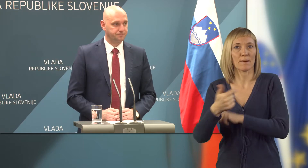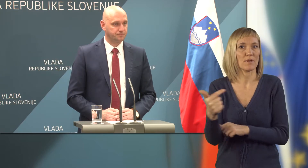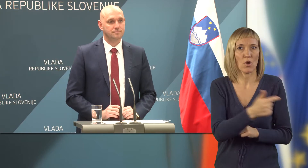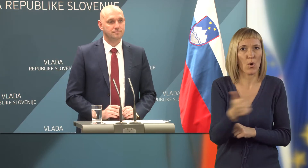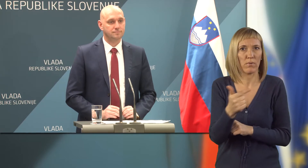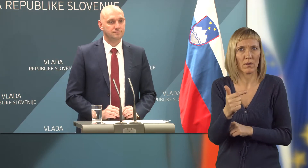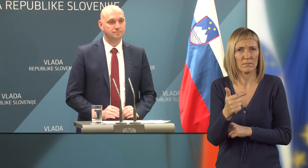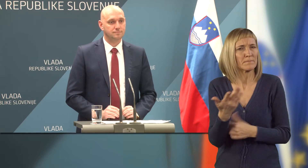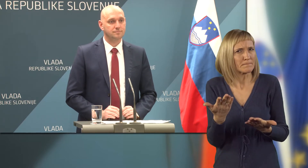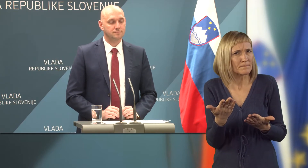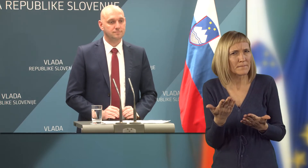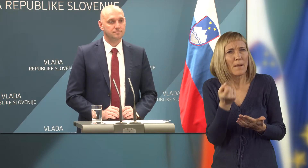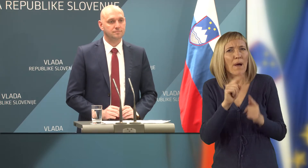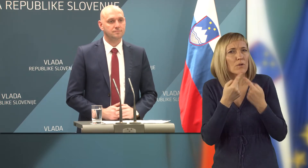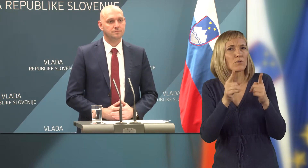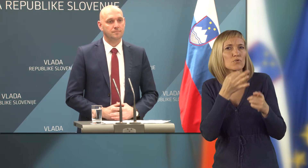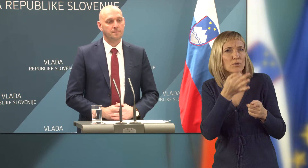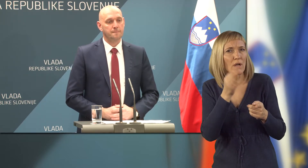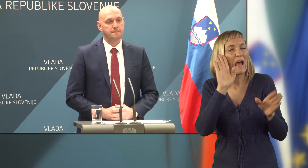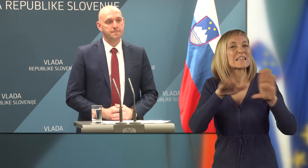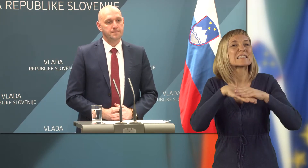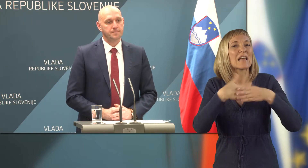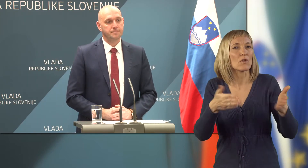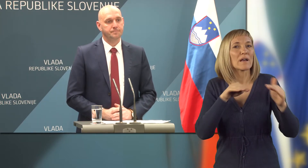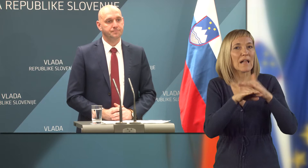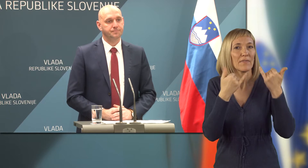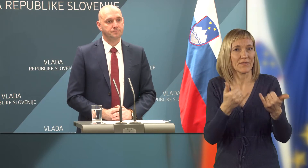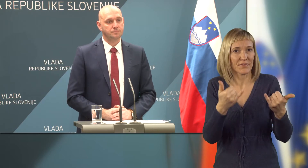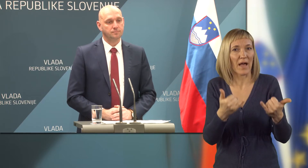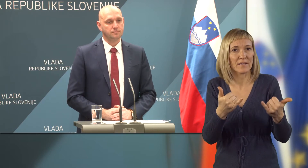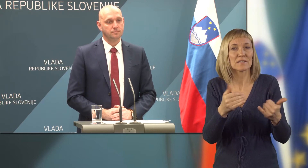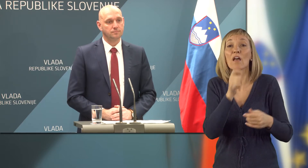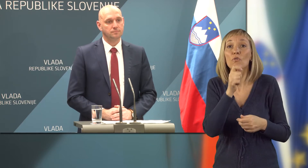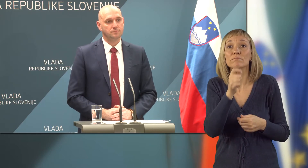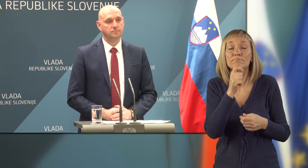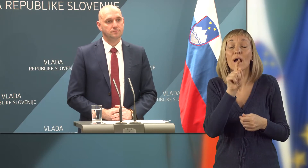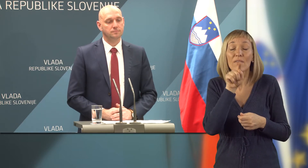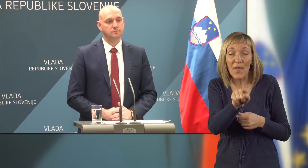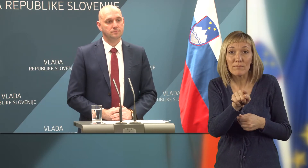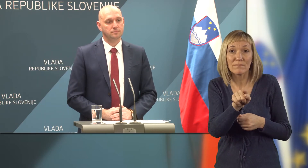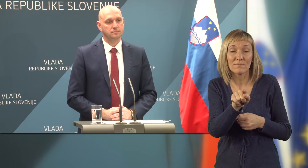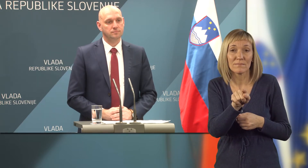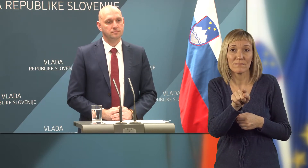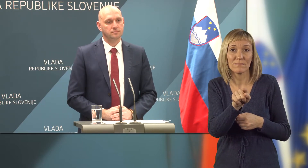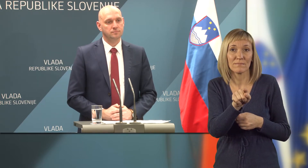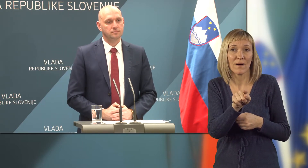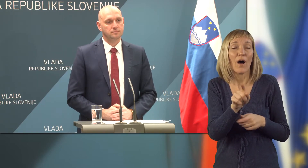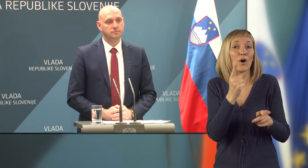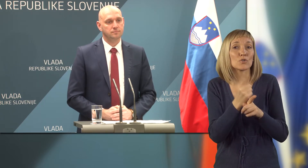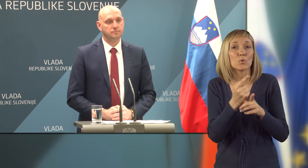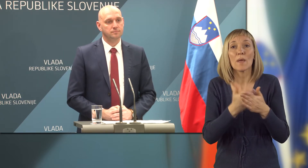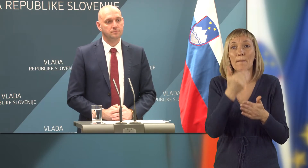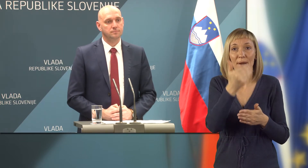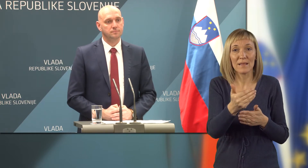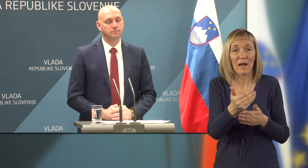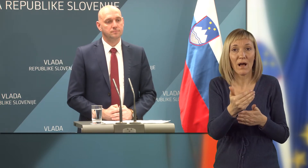spremeni. Ni sicer vprašanje čisto na to temo. Stanovanjski sklad je danes imel novinarsko konferenco, na kateri